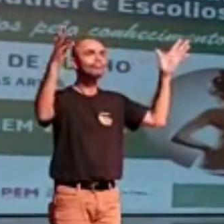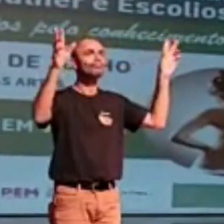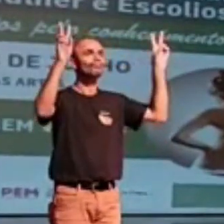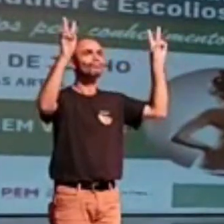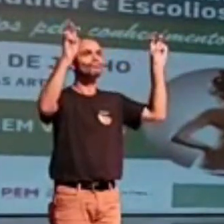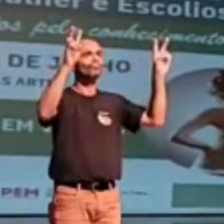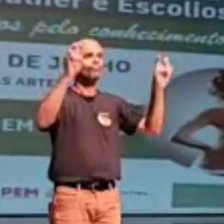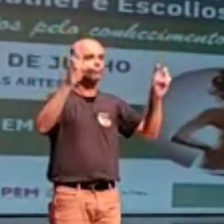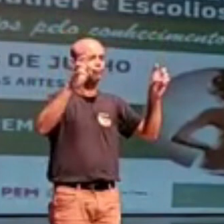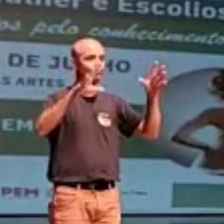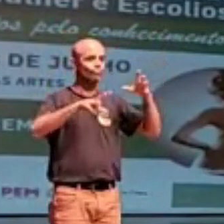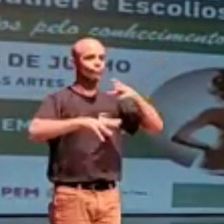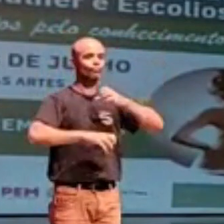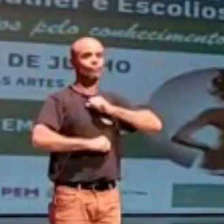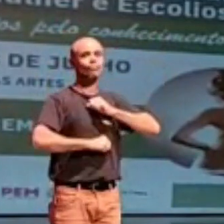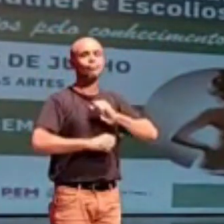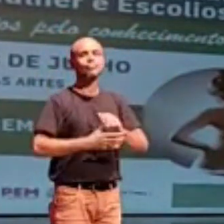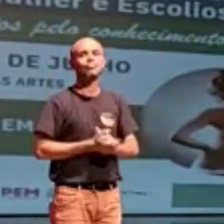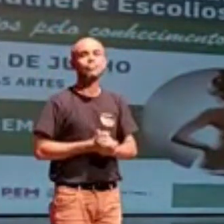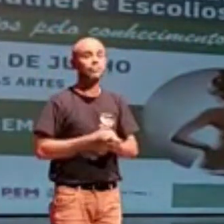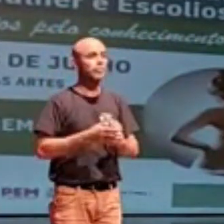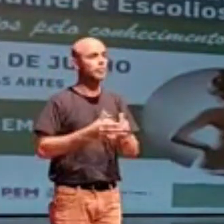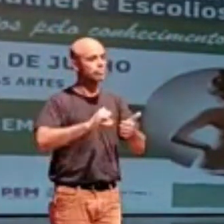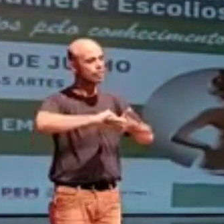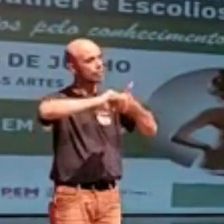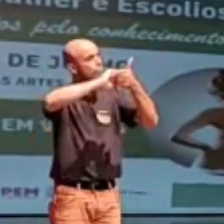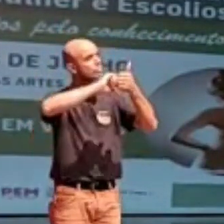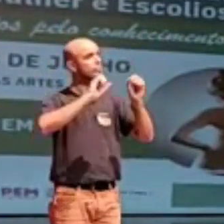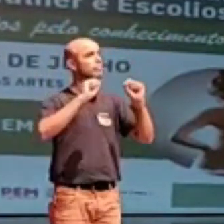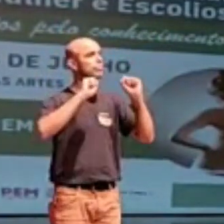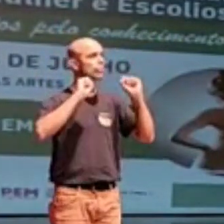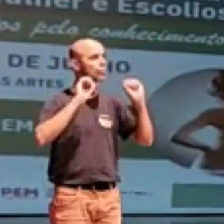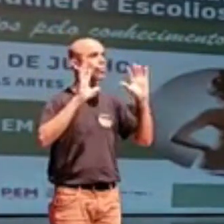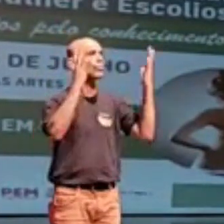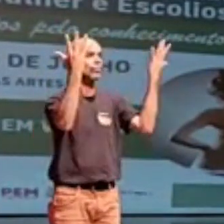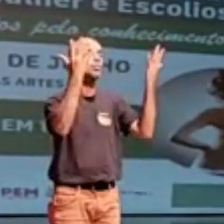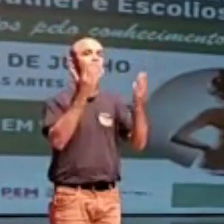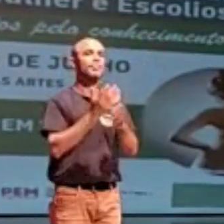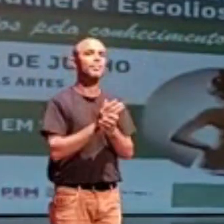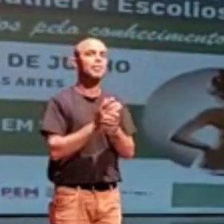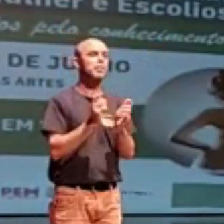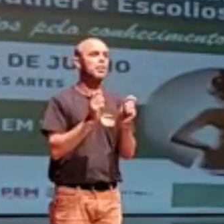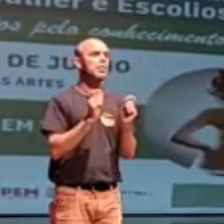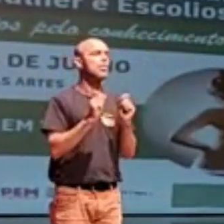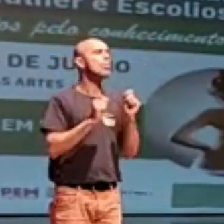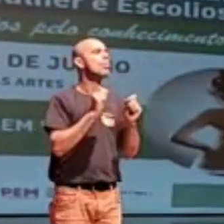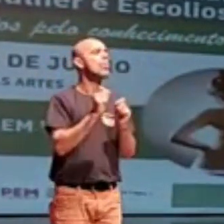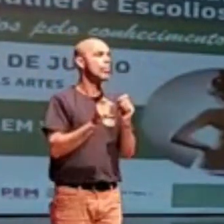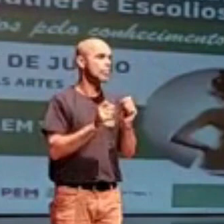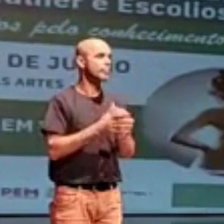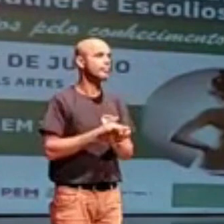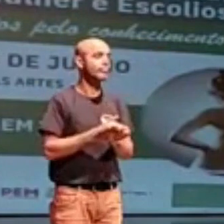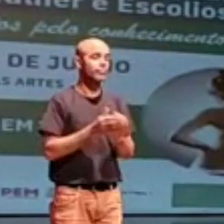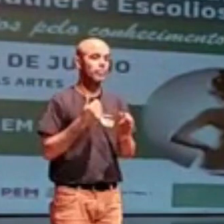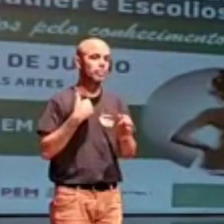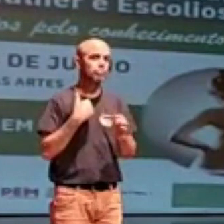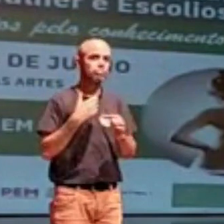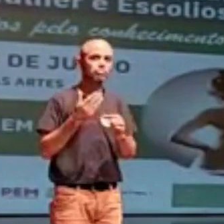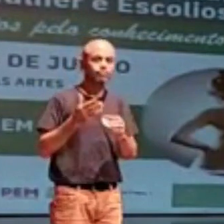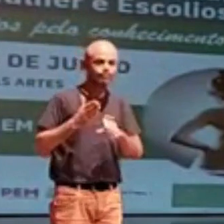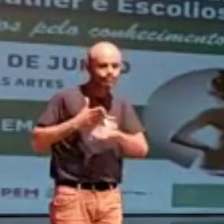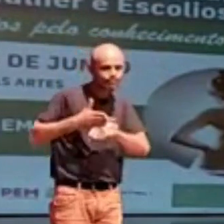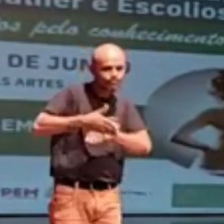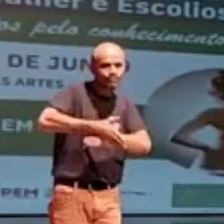tema. Sabemos que a qualidade de um evento como esse deve, em grande parte, ao empenho